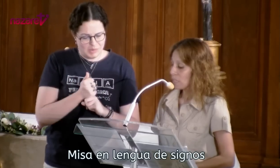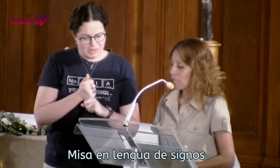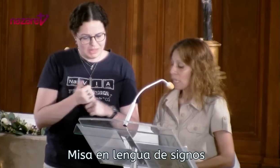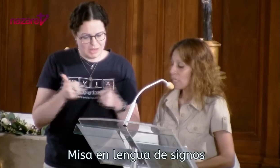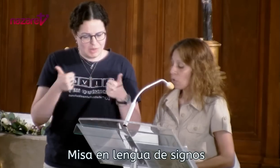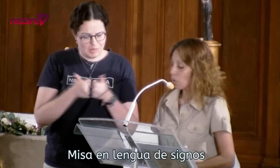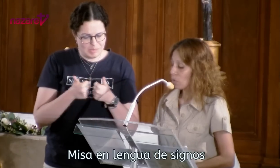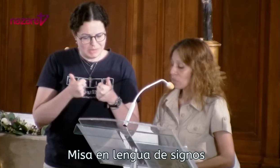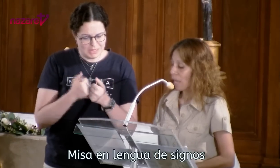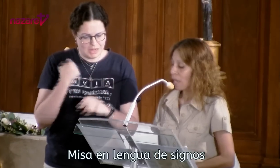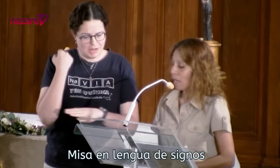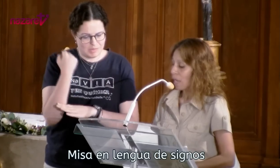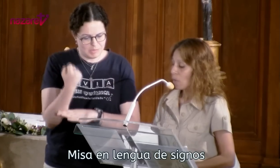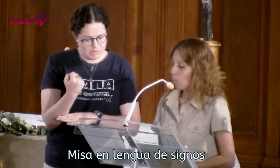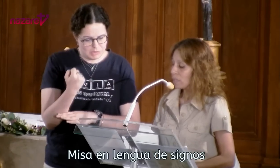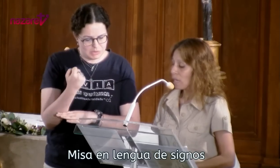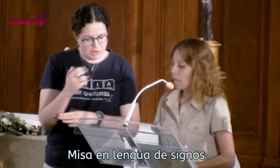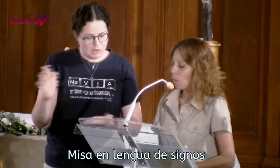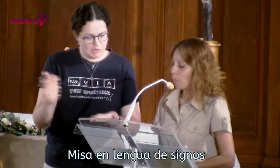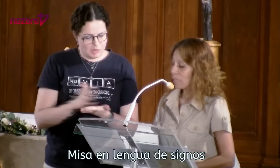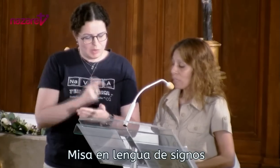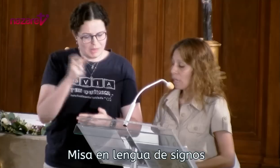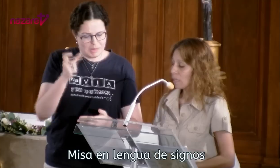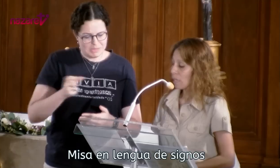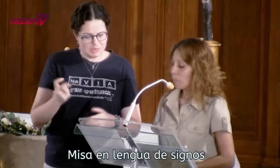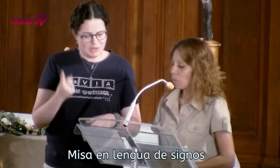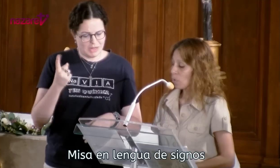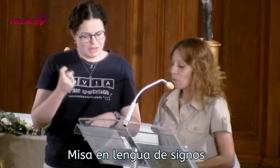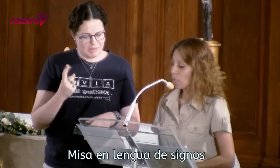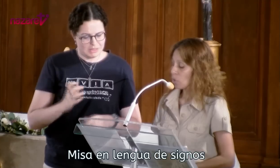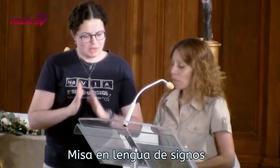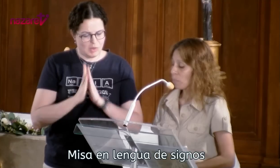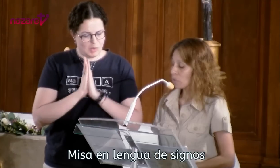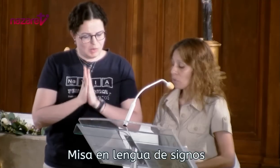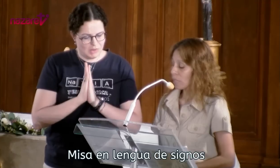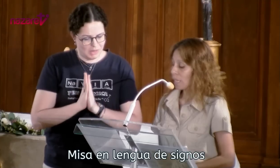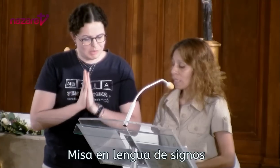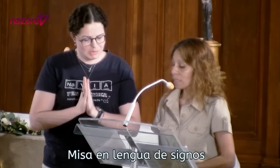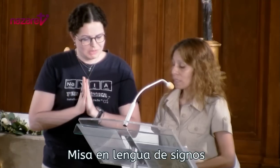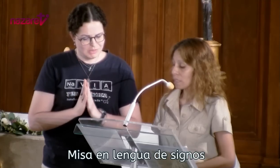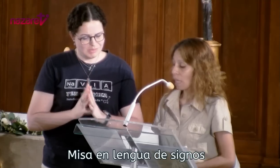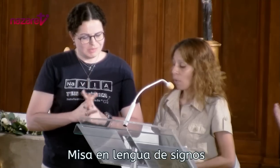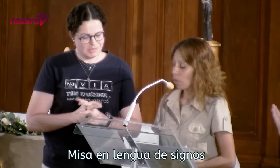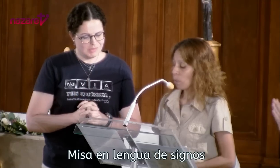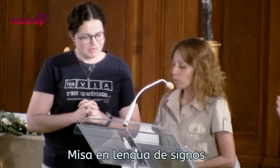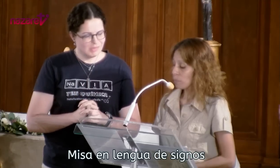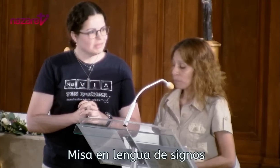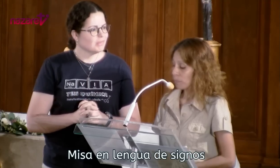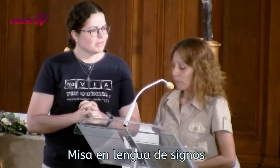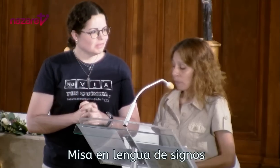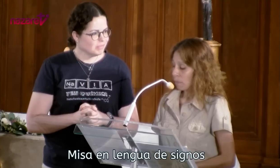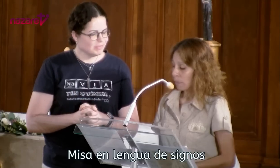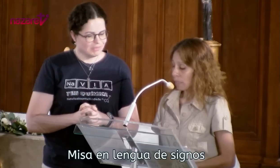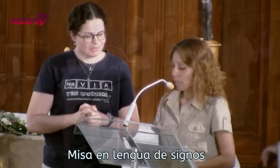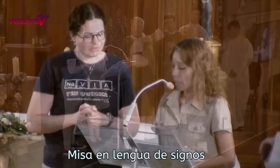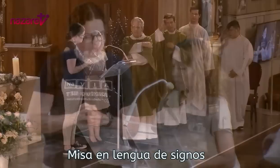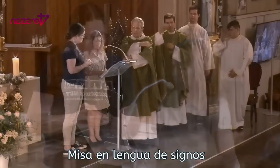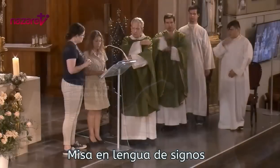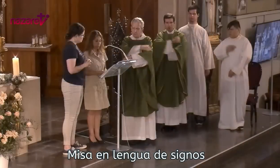y dolorosa encuentren la compañía y el apoyo que toda persona necesita. Oremos. Padre de los